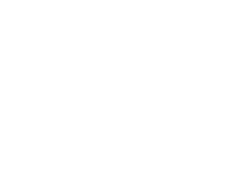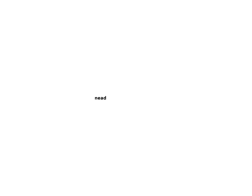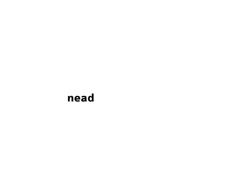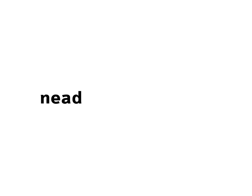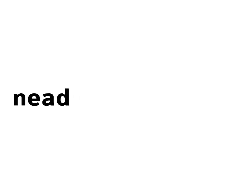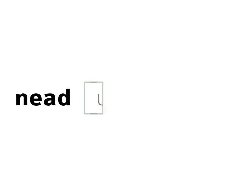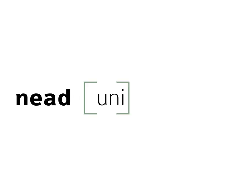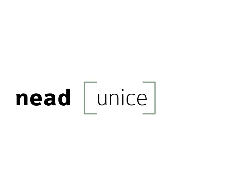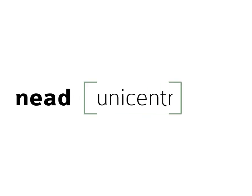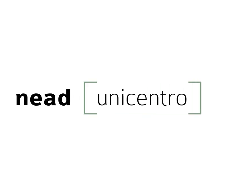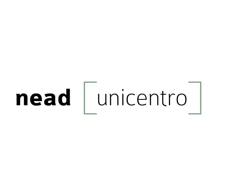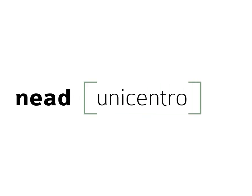E